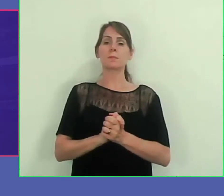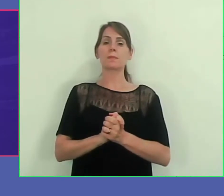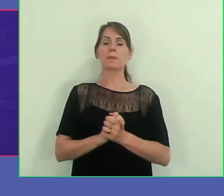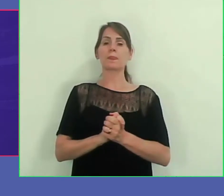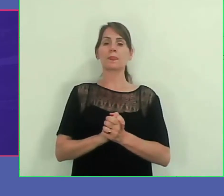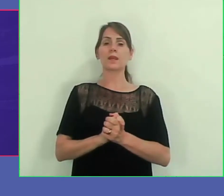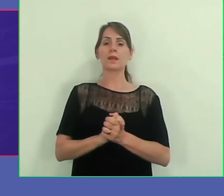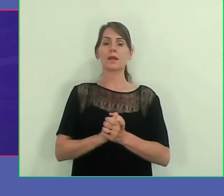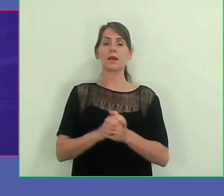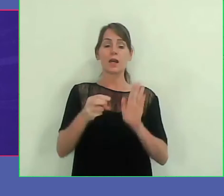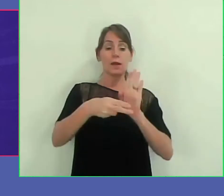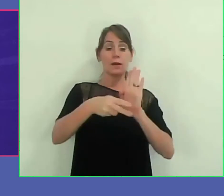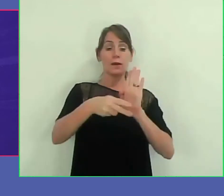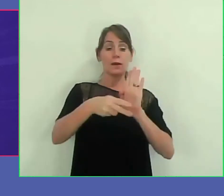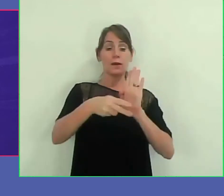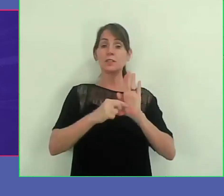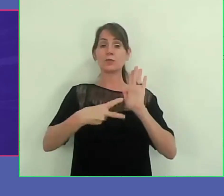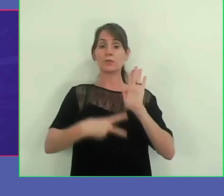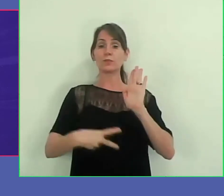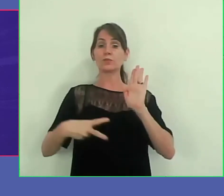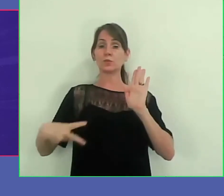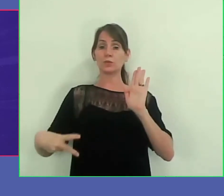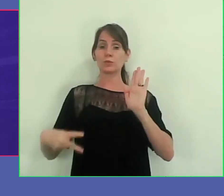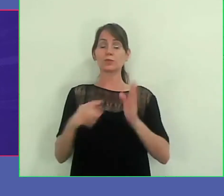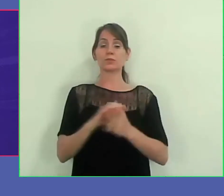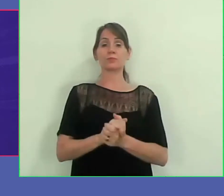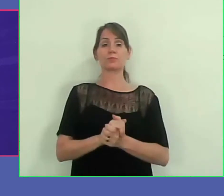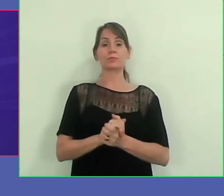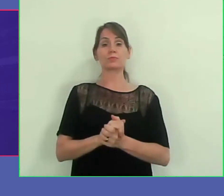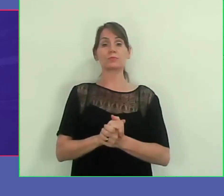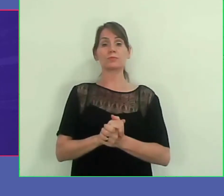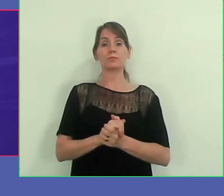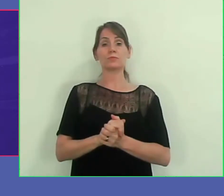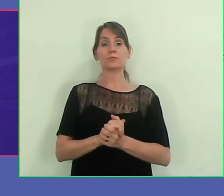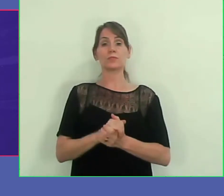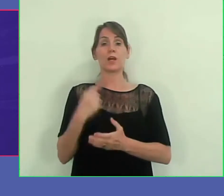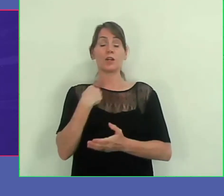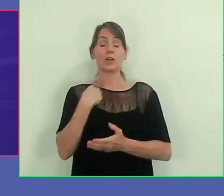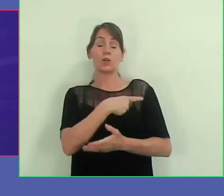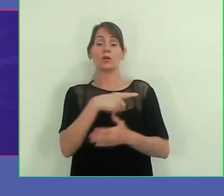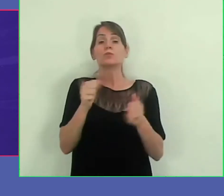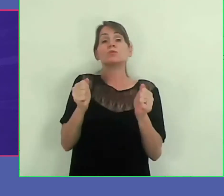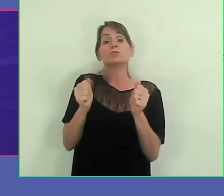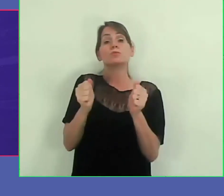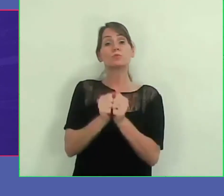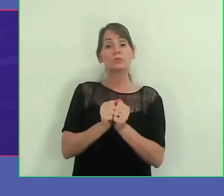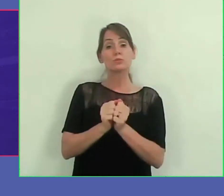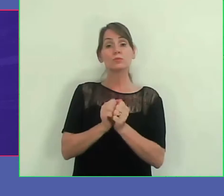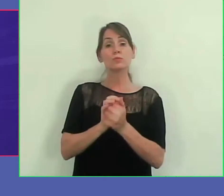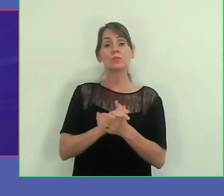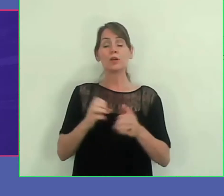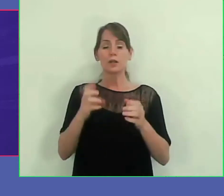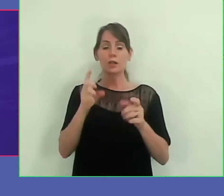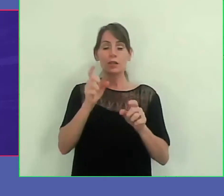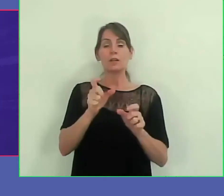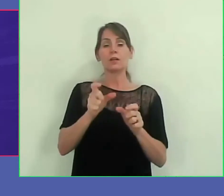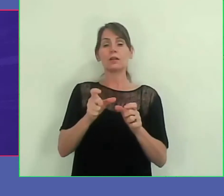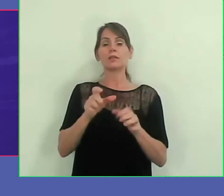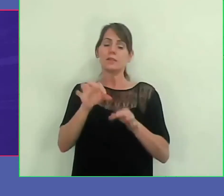22, no qual também vós juntamente estáis sendo edificados. Para